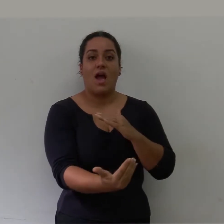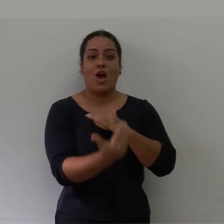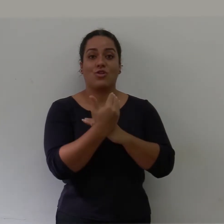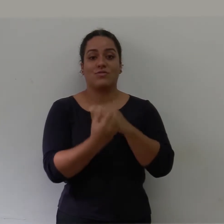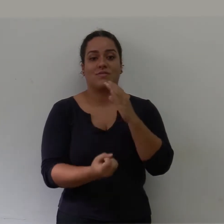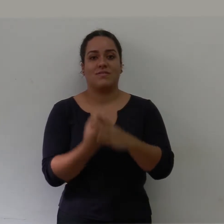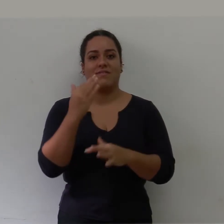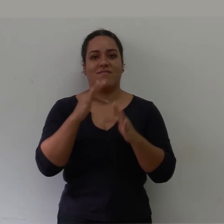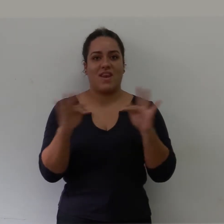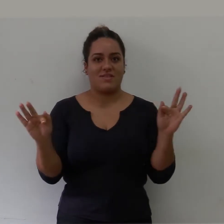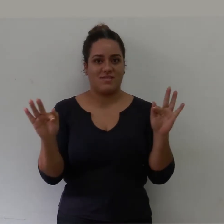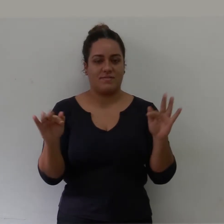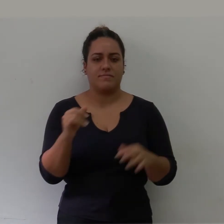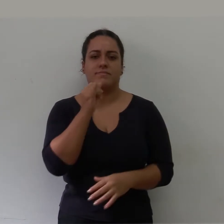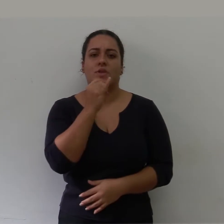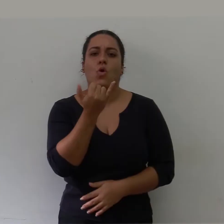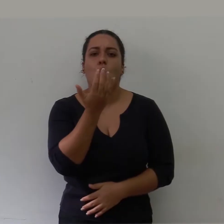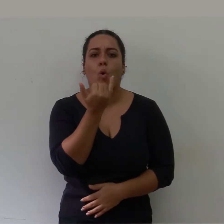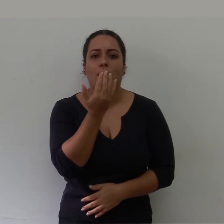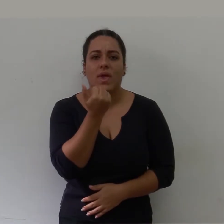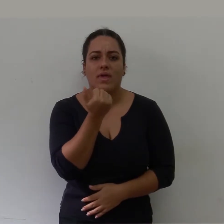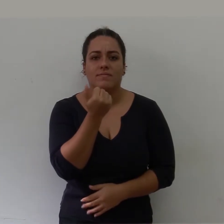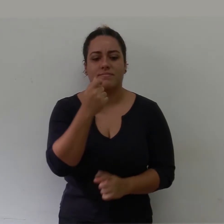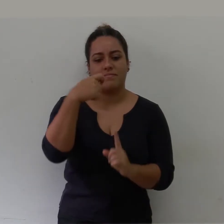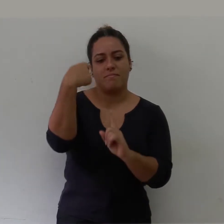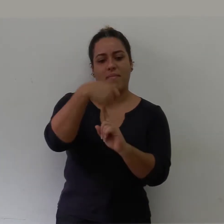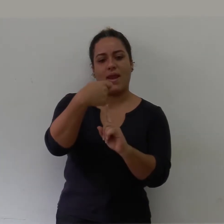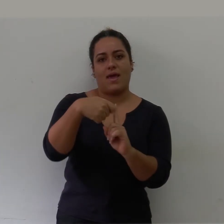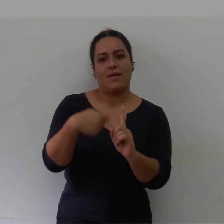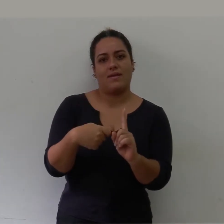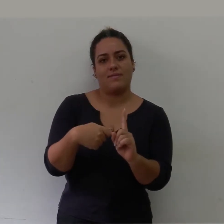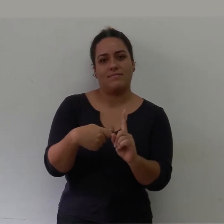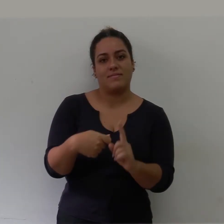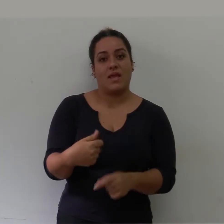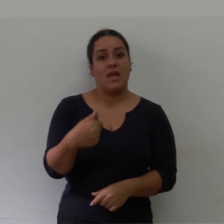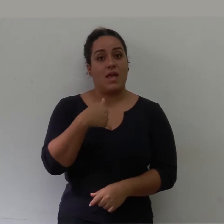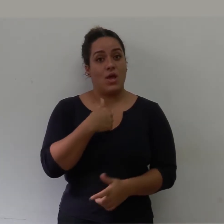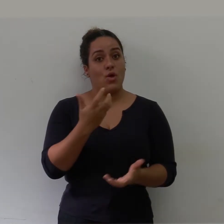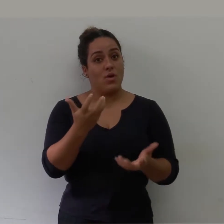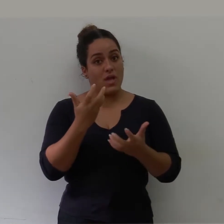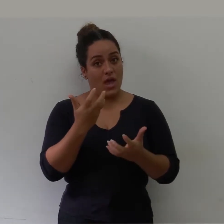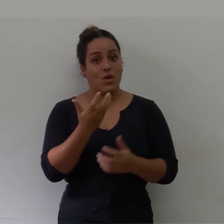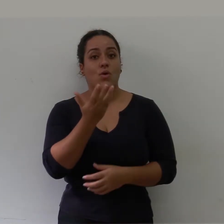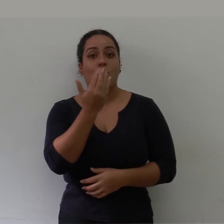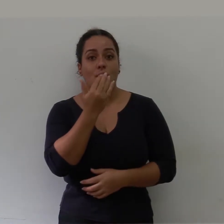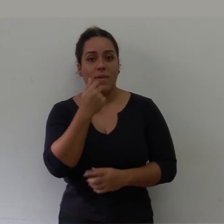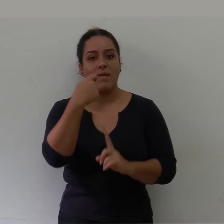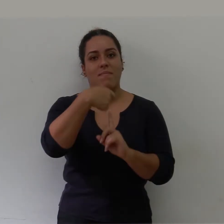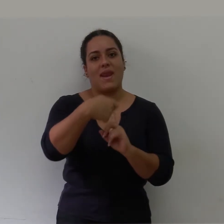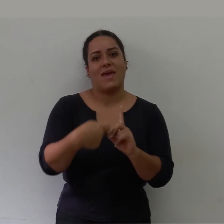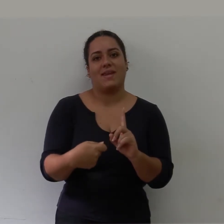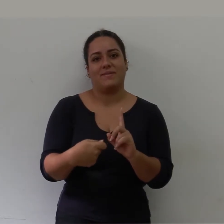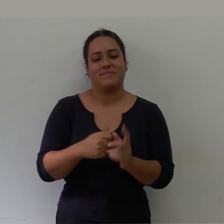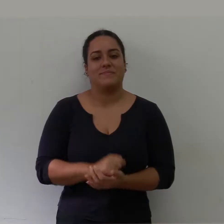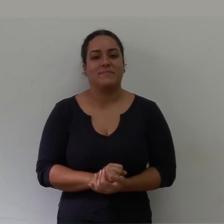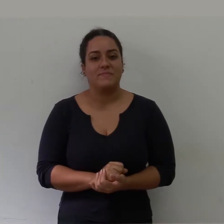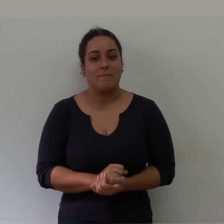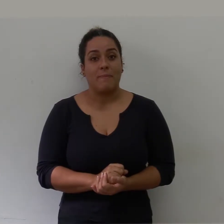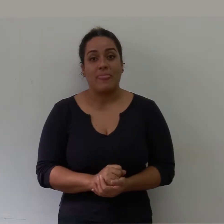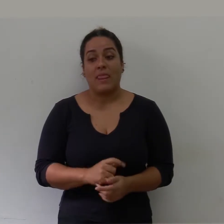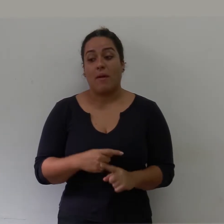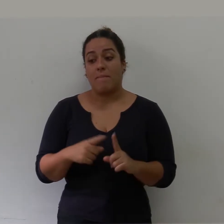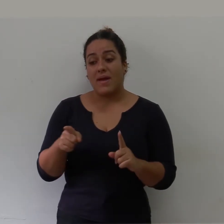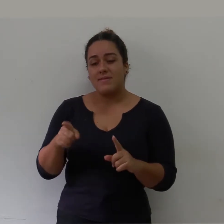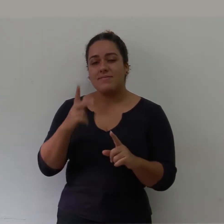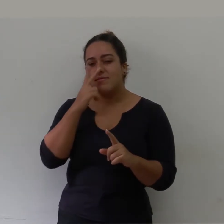formar frases. Comer banana. Eu quero comer banana. Mas nada